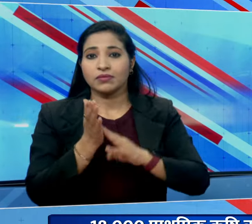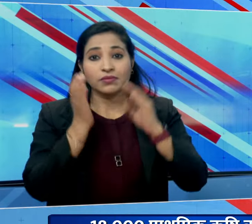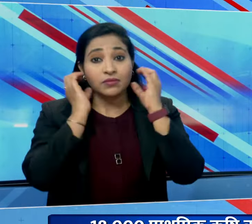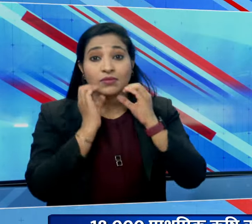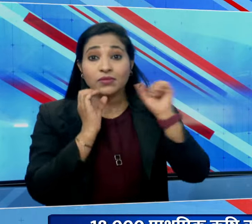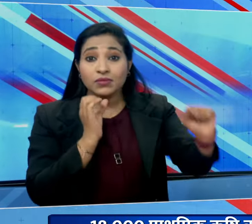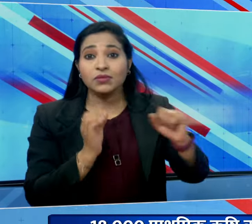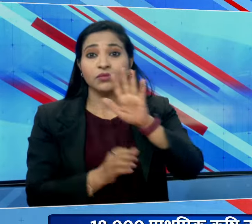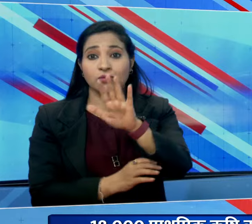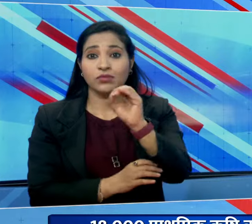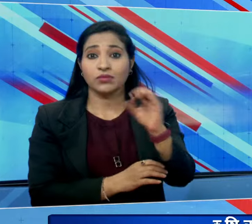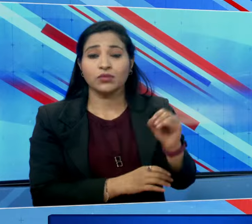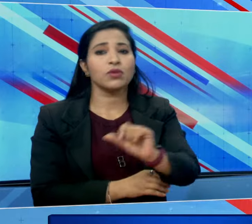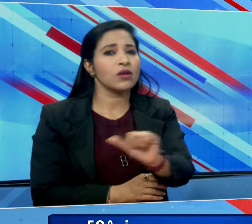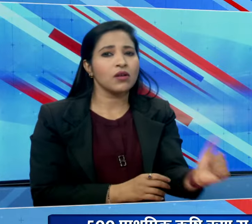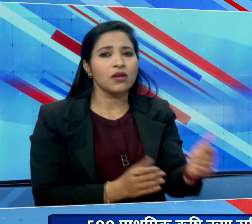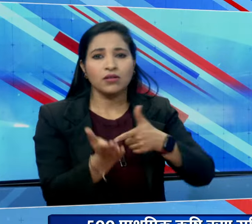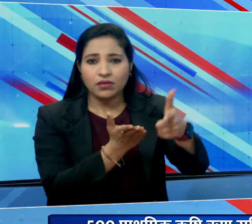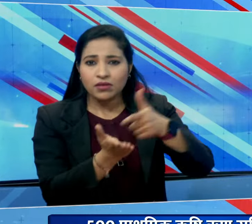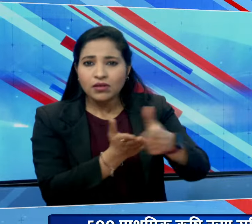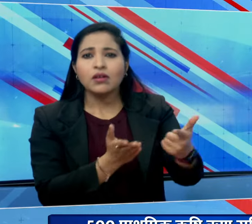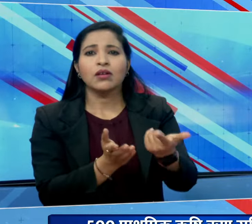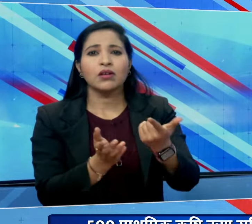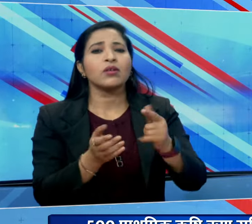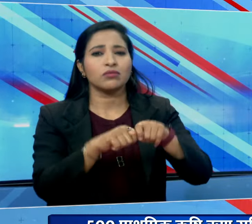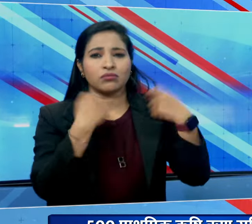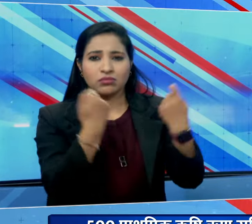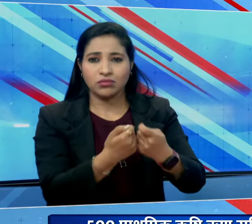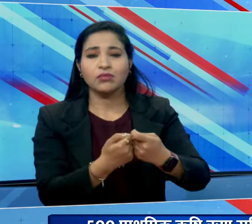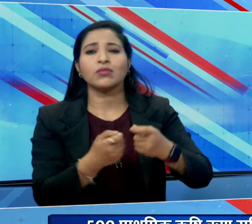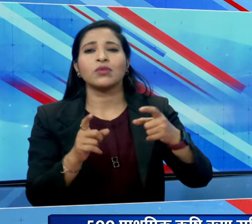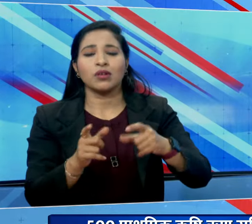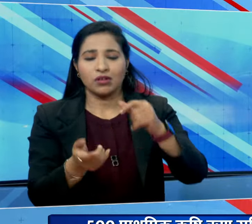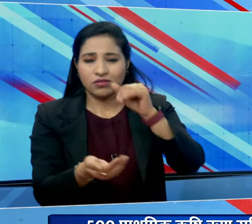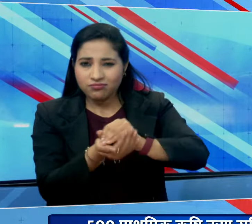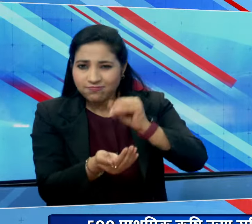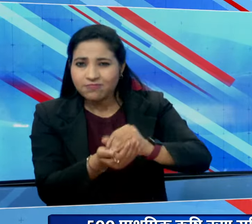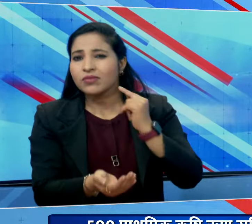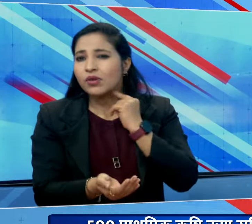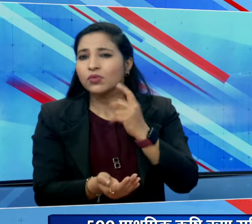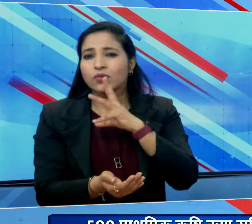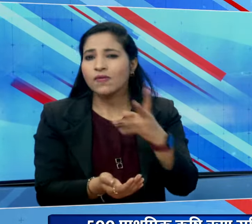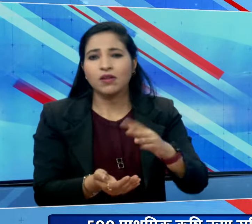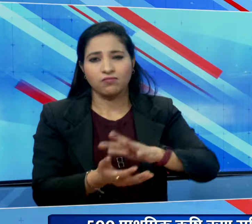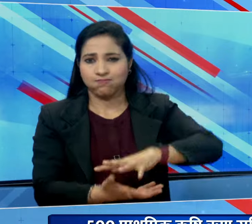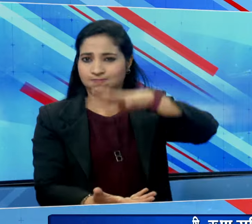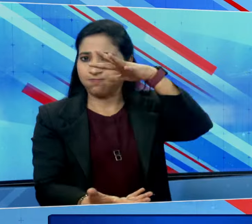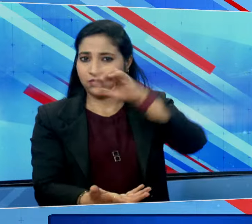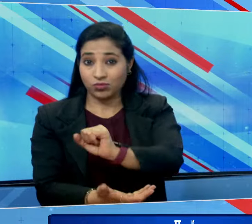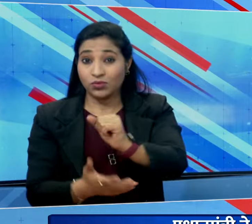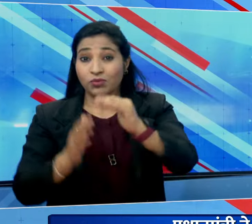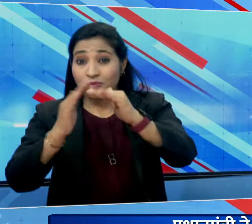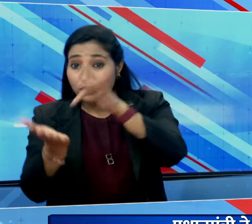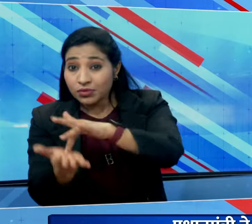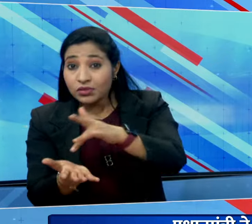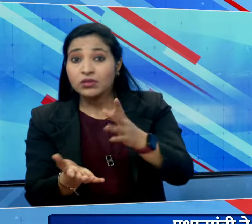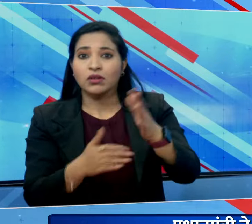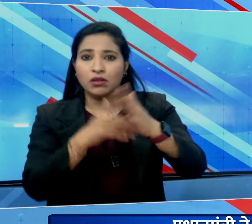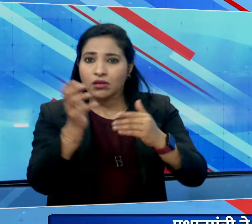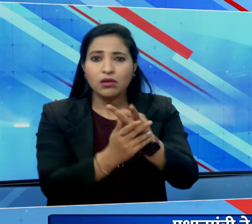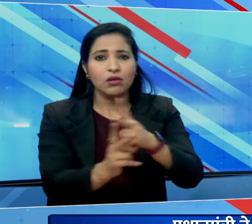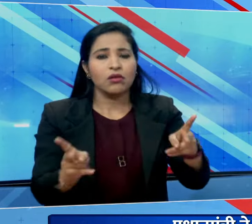500 अन्य प्राथमिक कृषि ऋण समितियों में गोदाम और कृषि भंडारण से जुड़ी सुविधा निर्माण का भी शिलान्यास